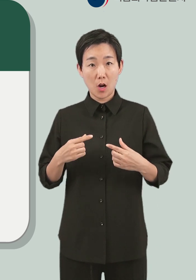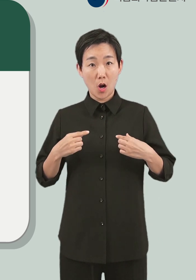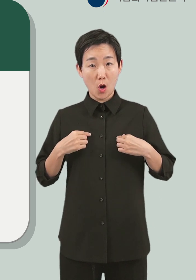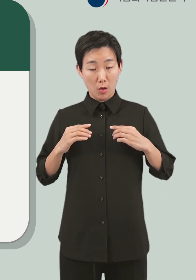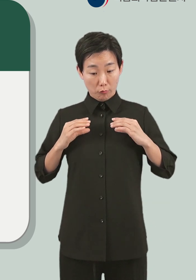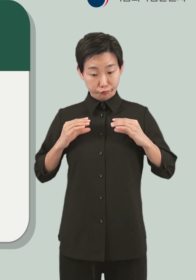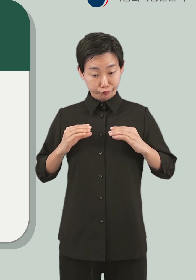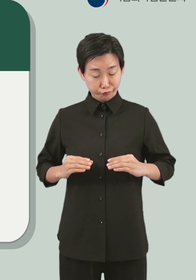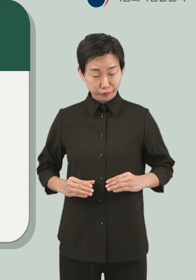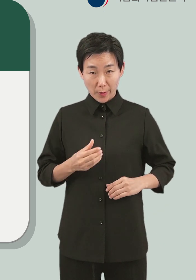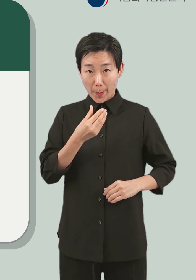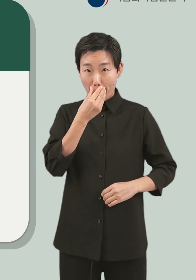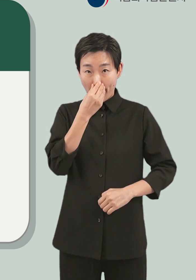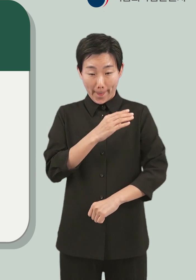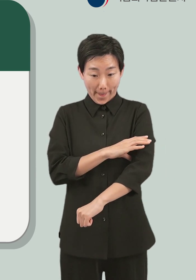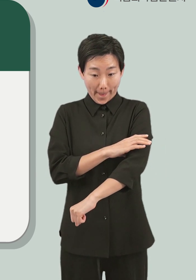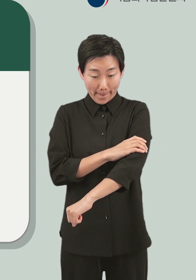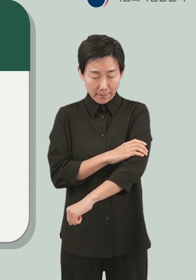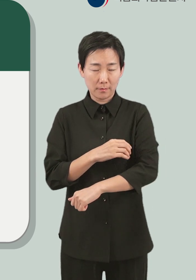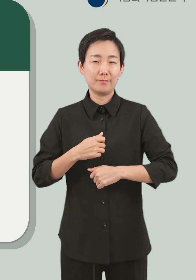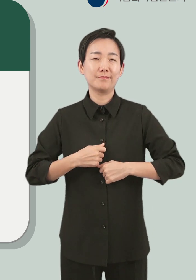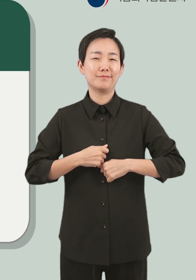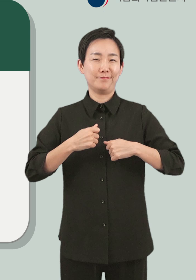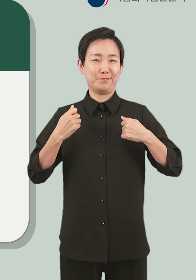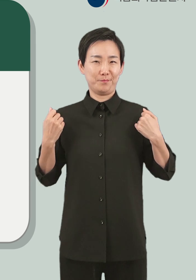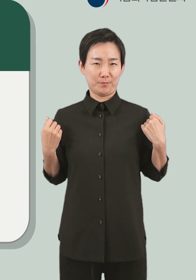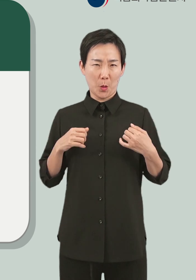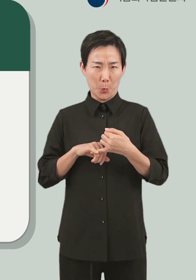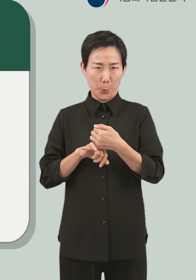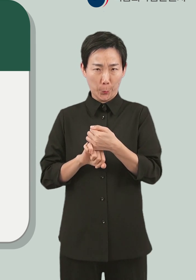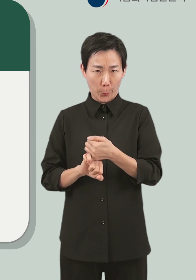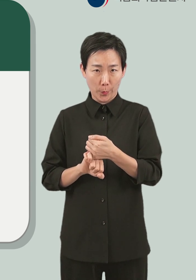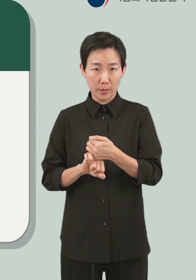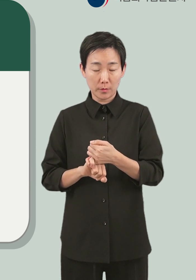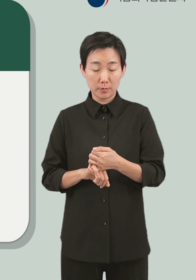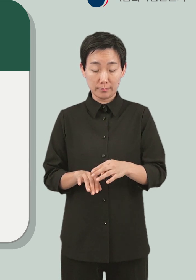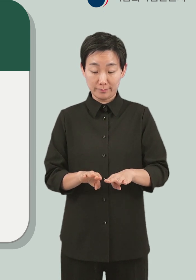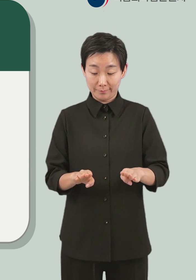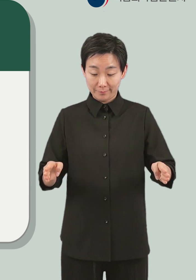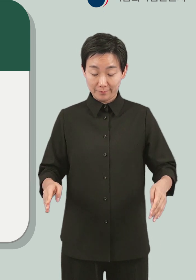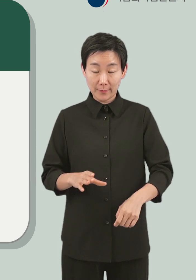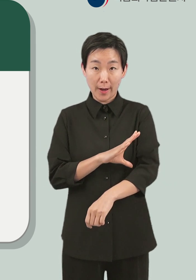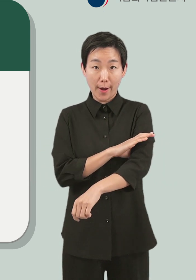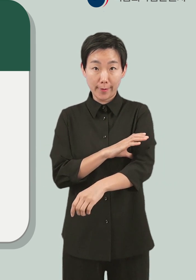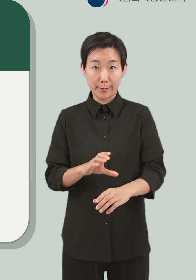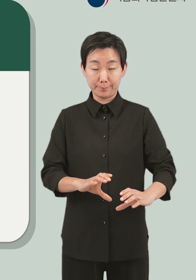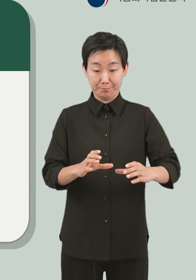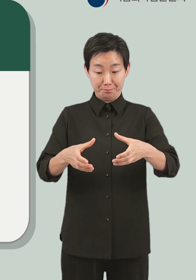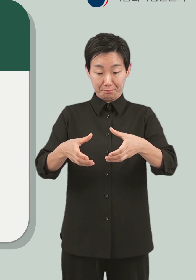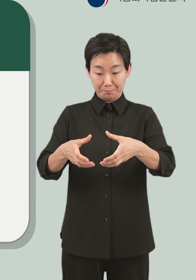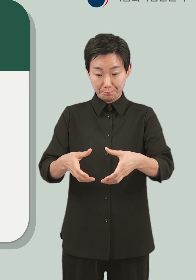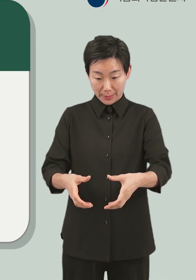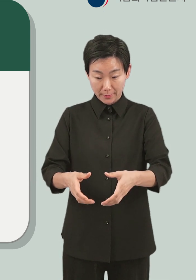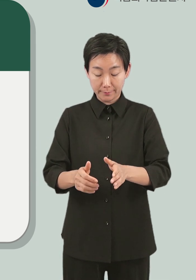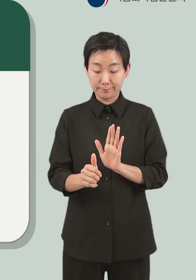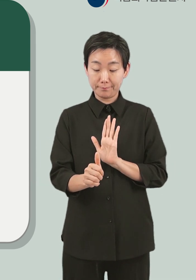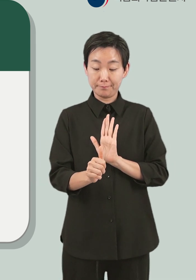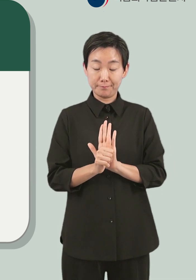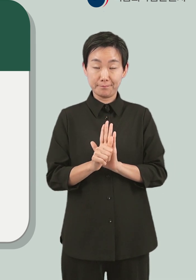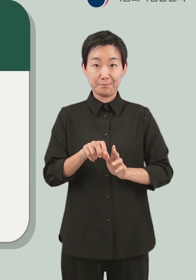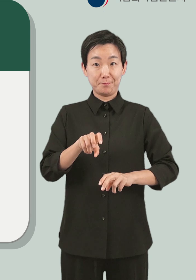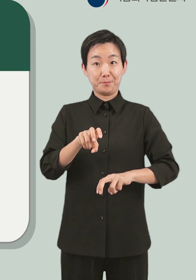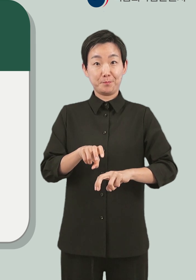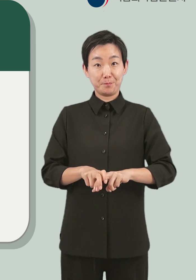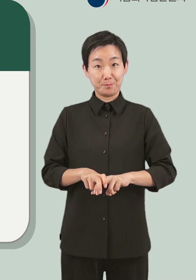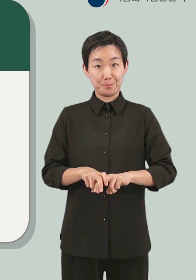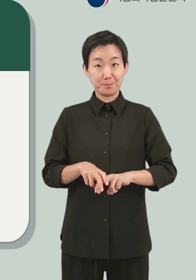옷이 두껍거나 꽉 끼면 옷을 벗습니다. 혈압계를 테이블 위에 놓고 등받이가 있는 의자에 앉아 측정 전 최소